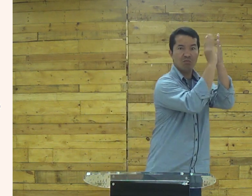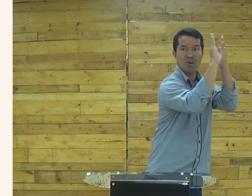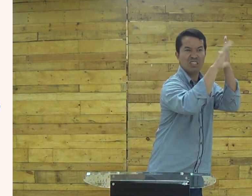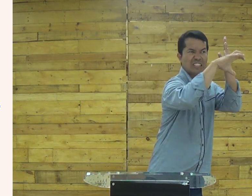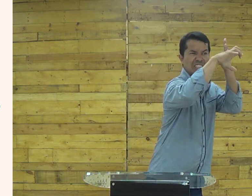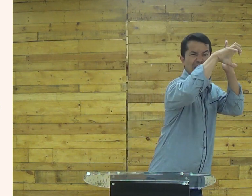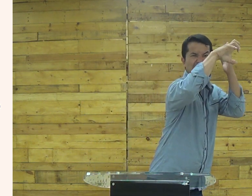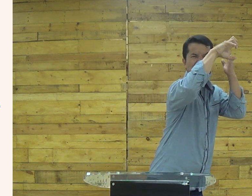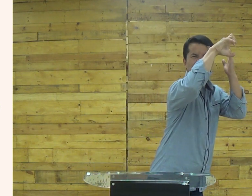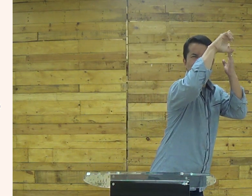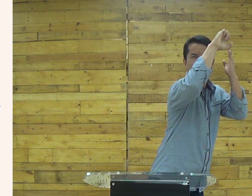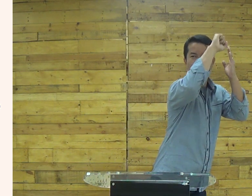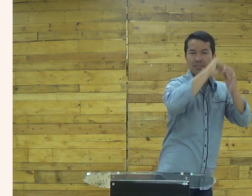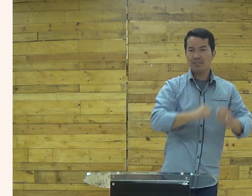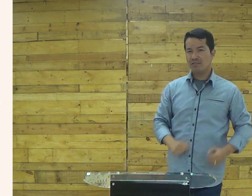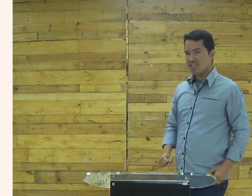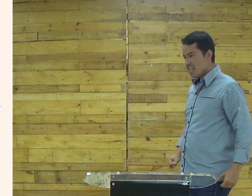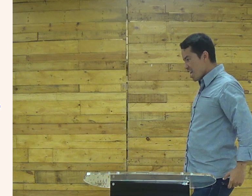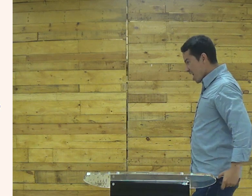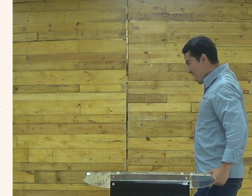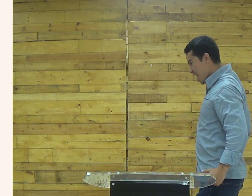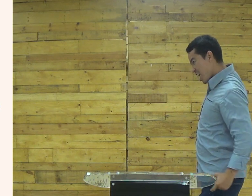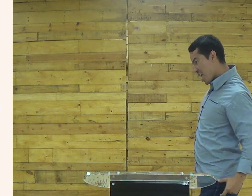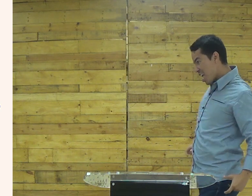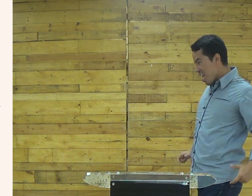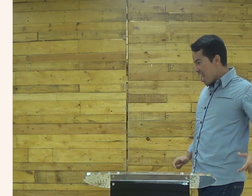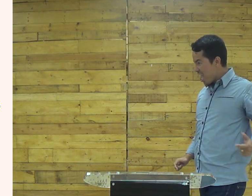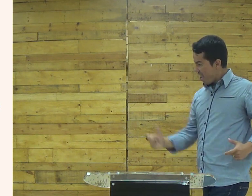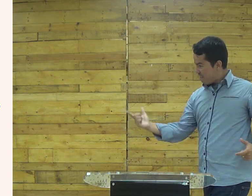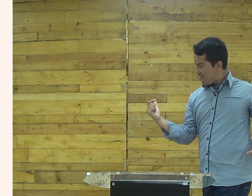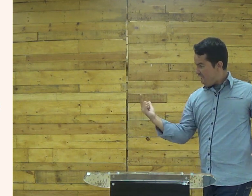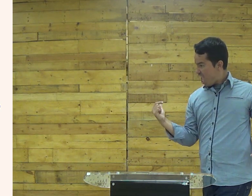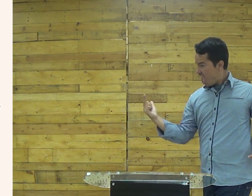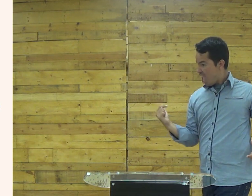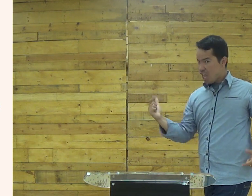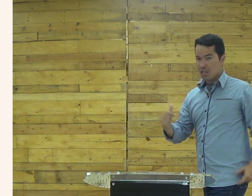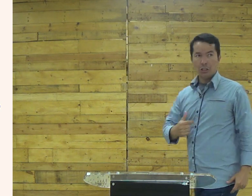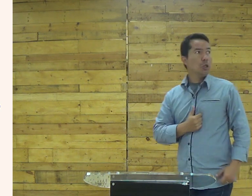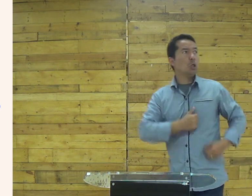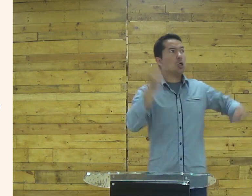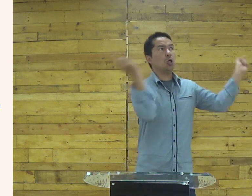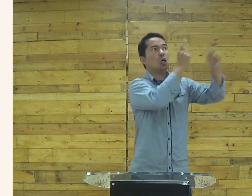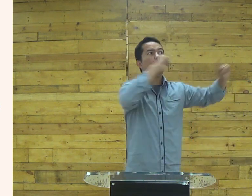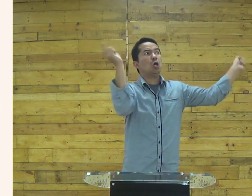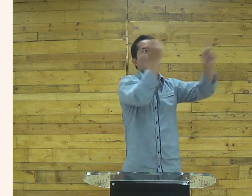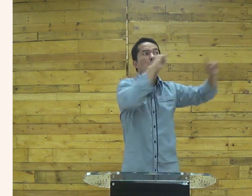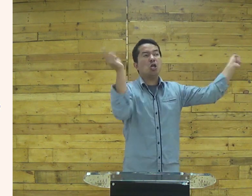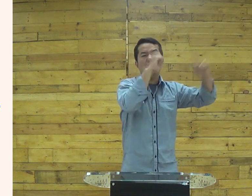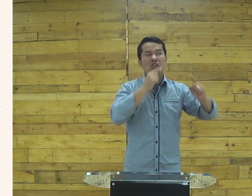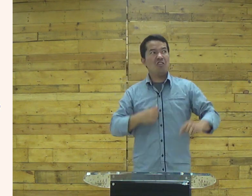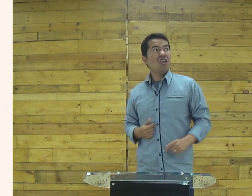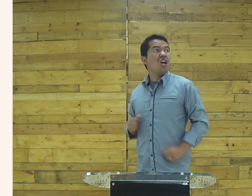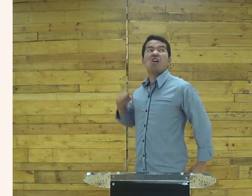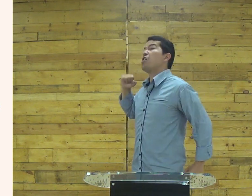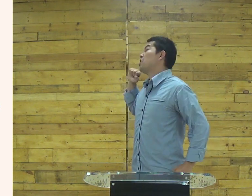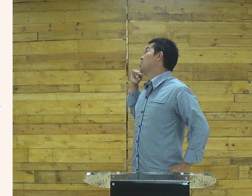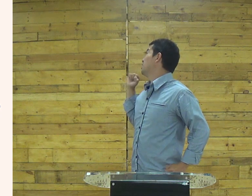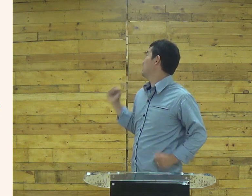era, não há possibilidade. E a porta das trevas então diz, venha, venha para cá. E essa